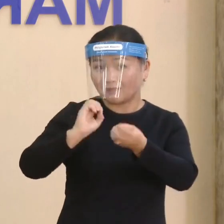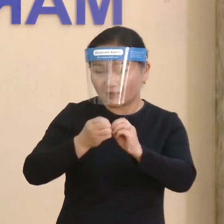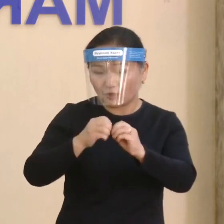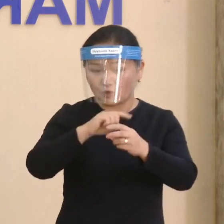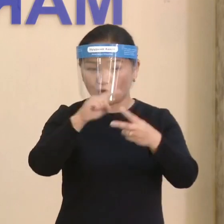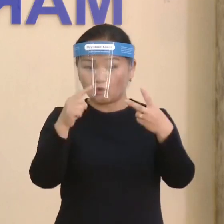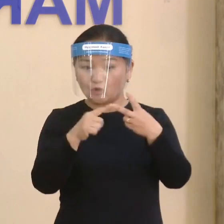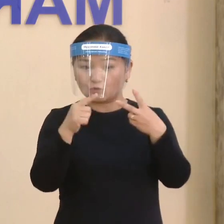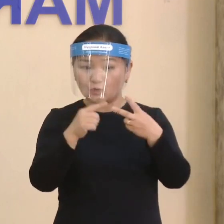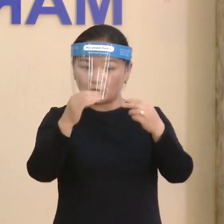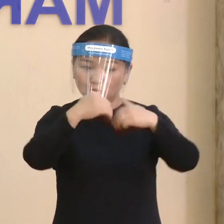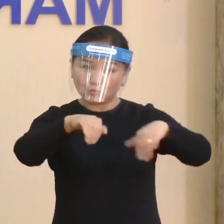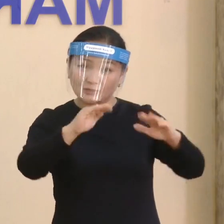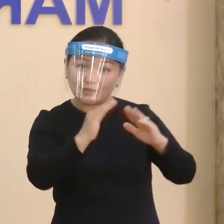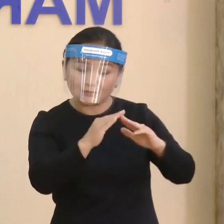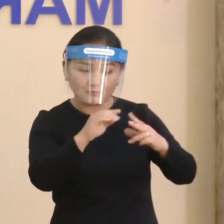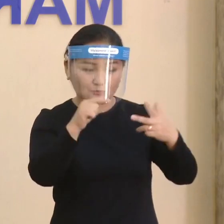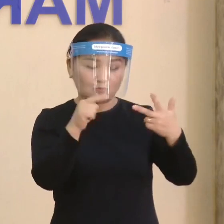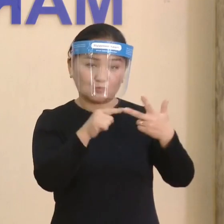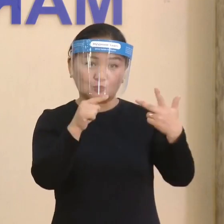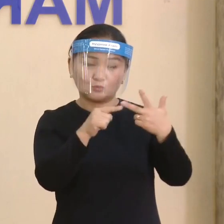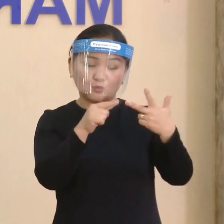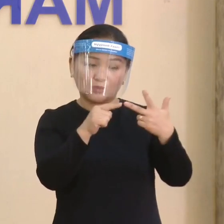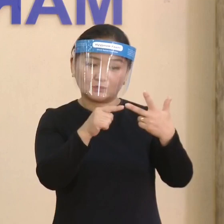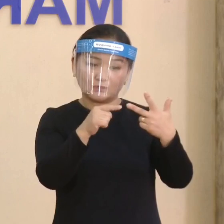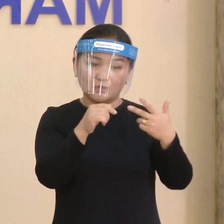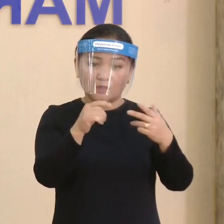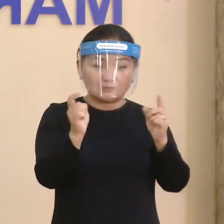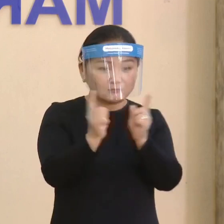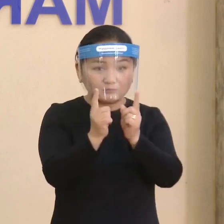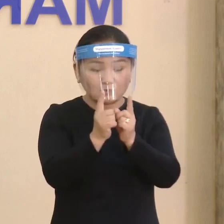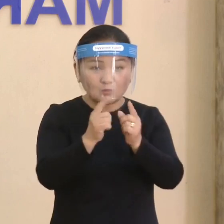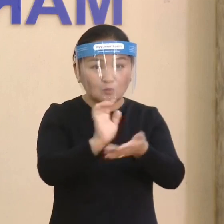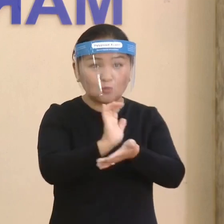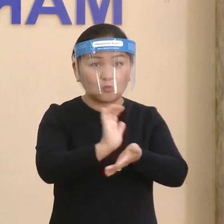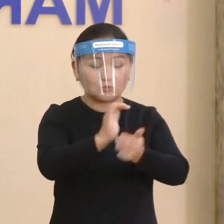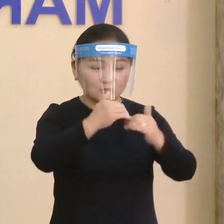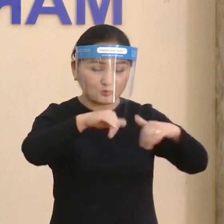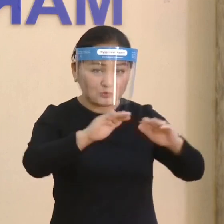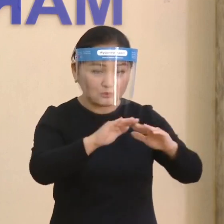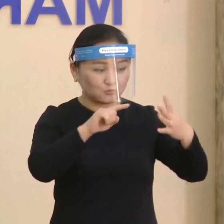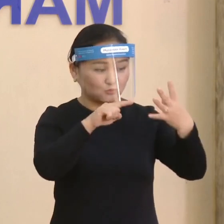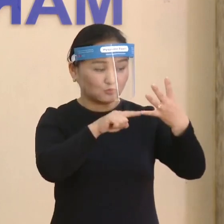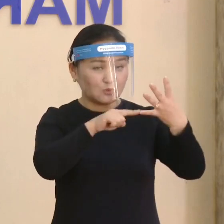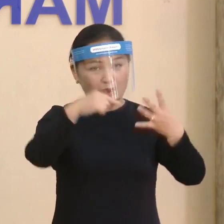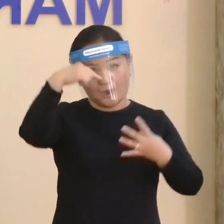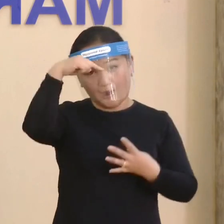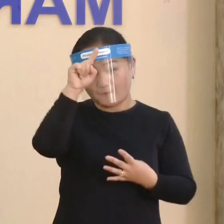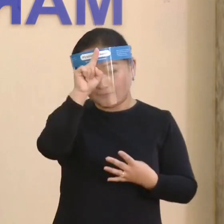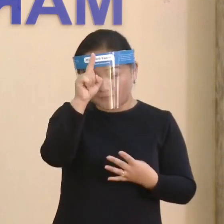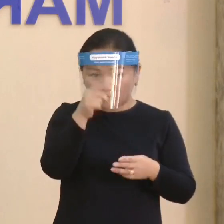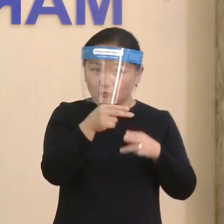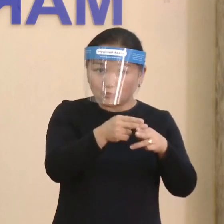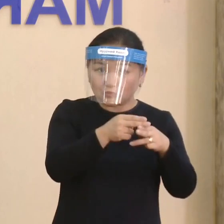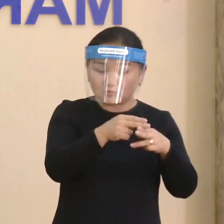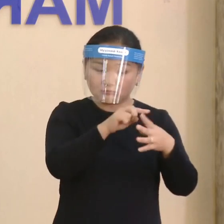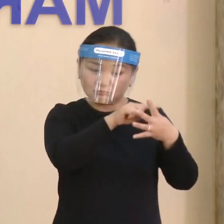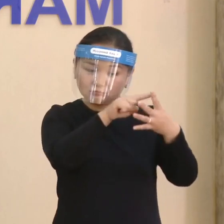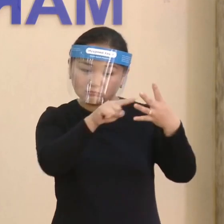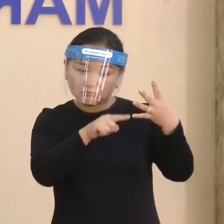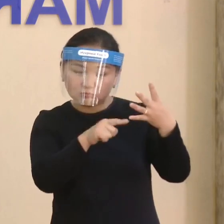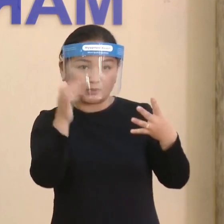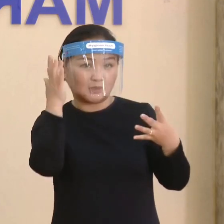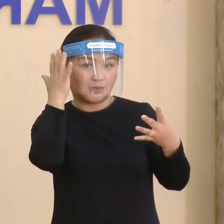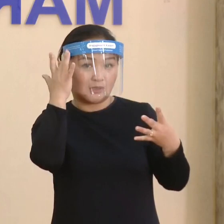тусгаарлах, илрүүлэх, 3-дугаарт нь тусгаарлах, 4-дугаарт нь эмчлэх гэсэн энэ дөрвөн одоо арга замыг бол